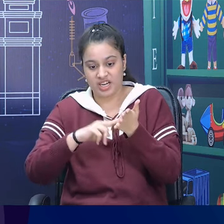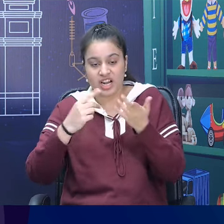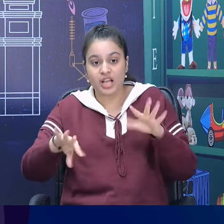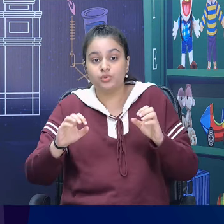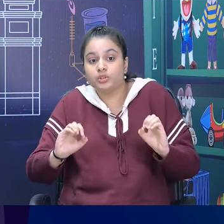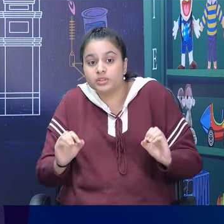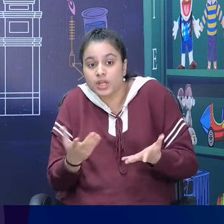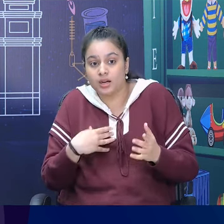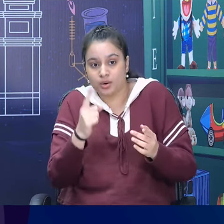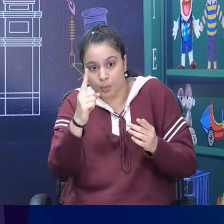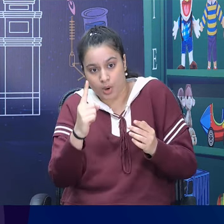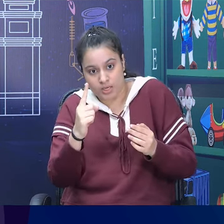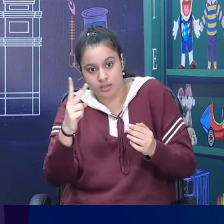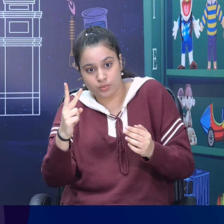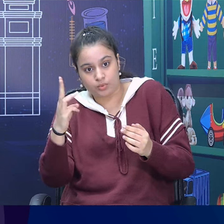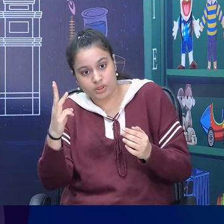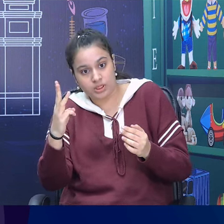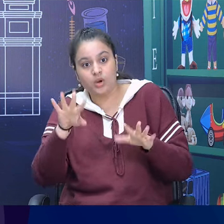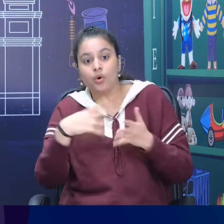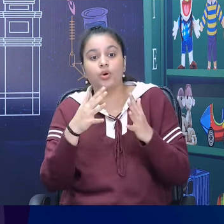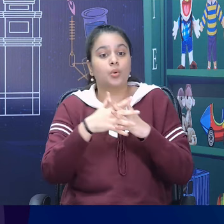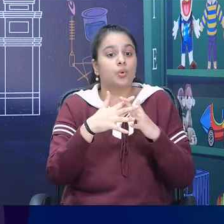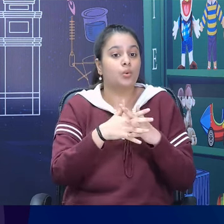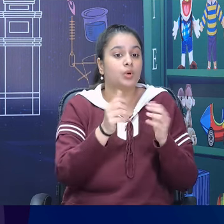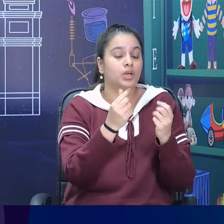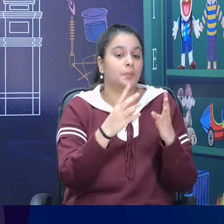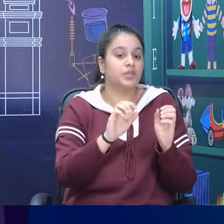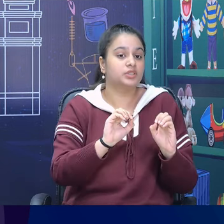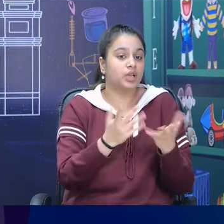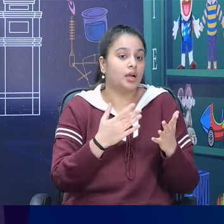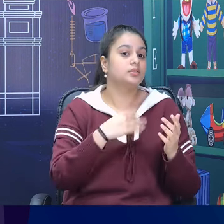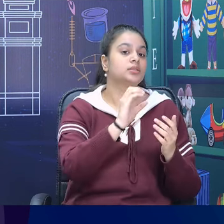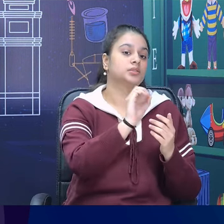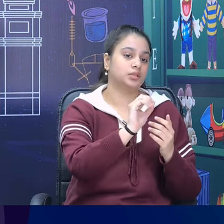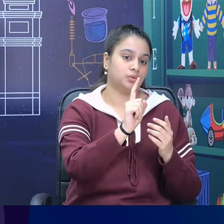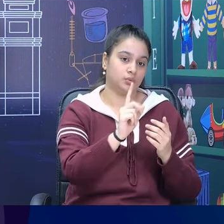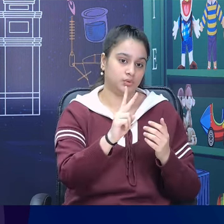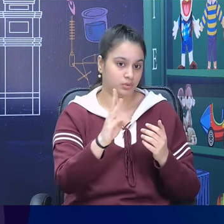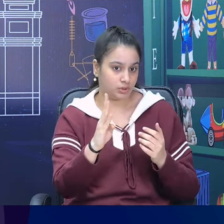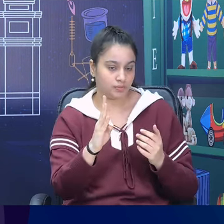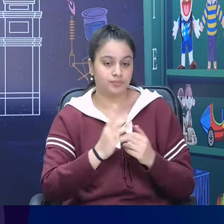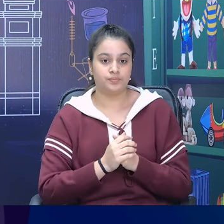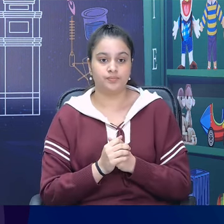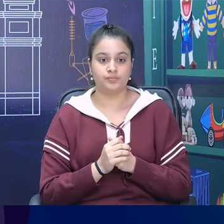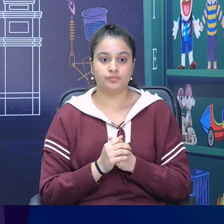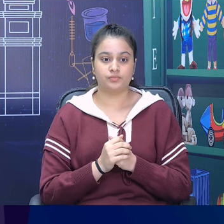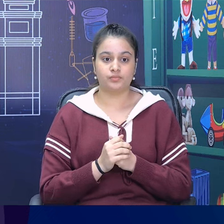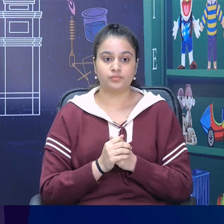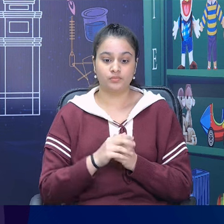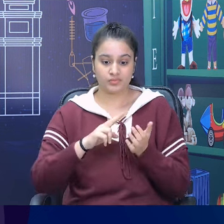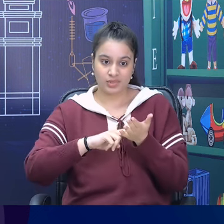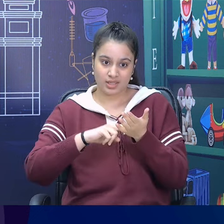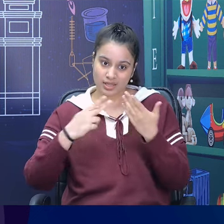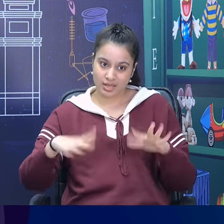नंबर आर स्टार्ट फ्रॉम 0 1 2 3 देन एवरी नेचुरल नंबर इज अ होल नंबर बट एवरी होल नंबर इज नॉट ए नेचुरल